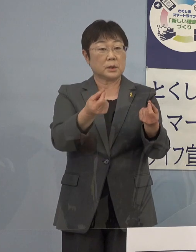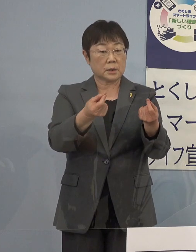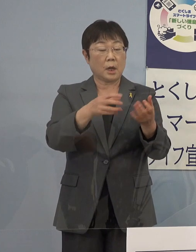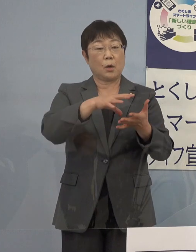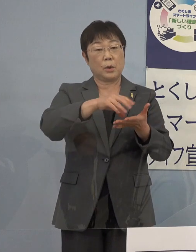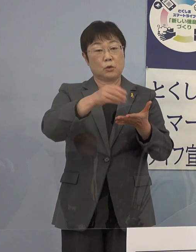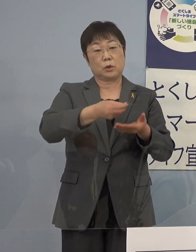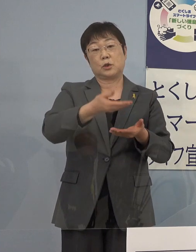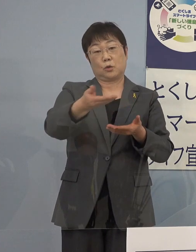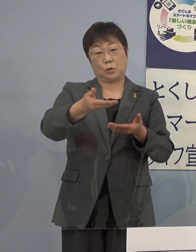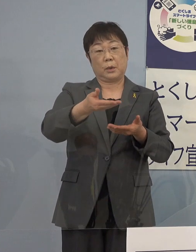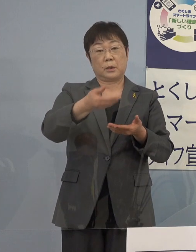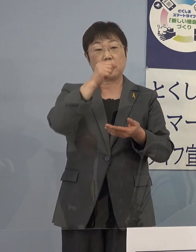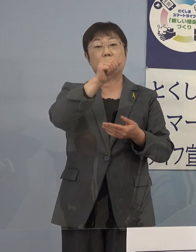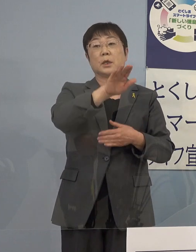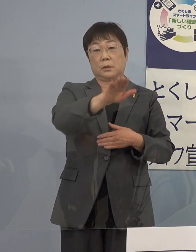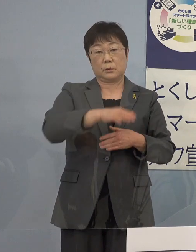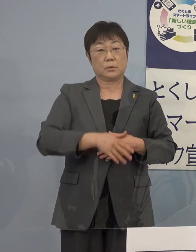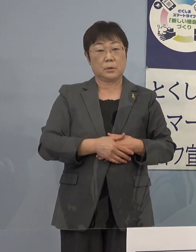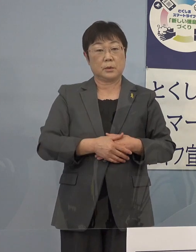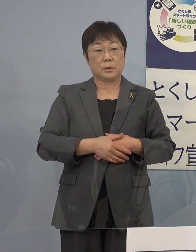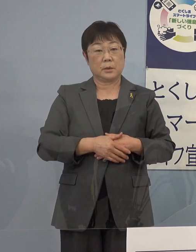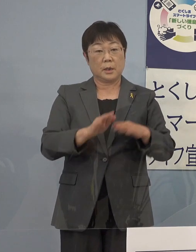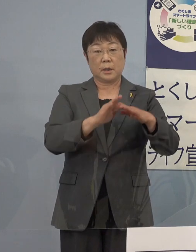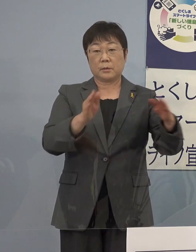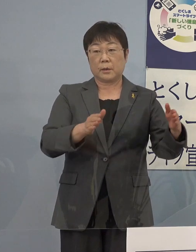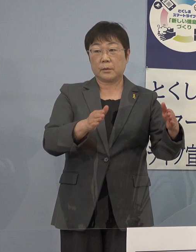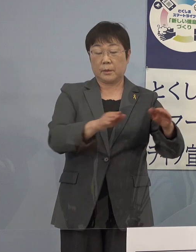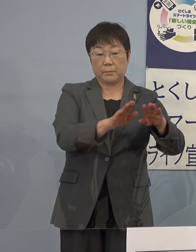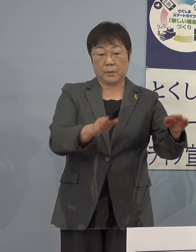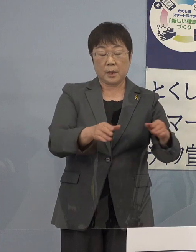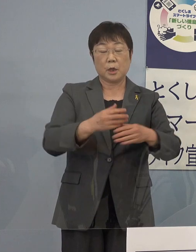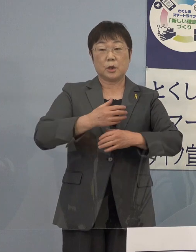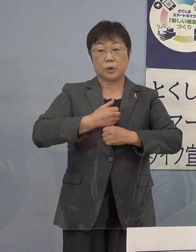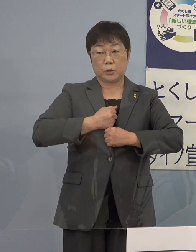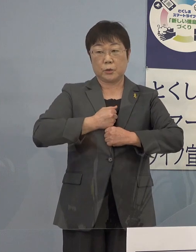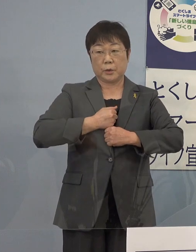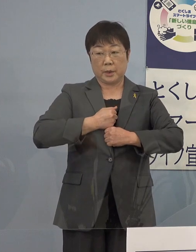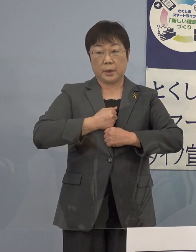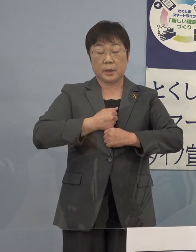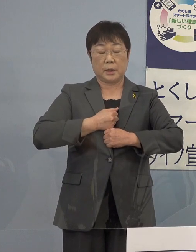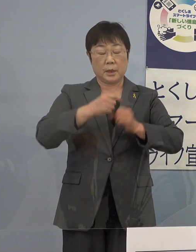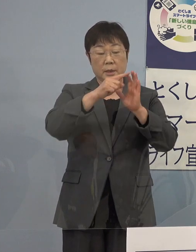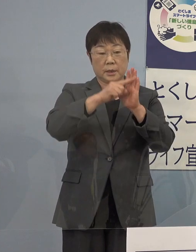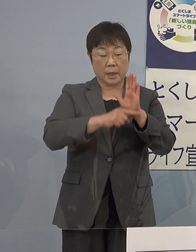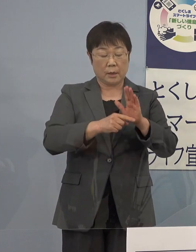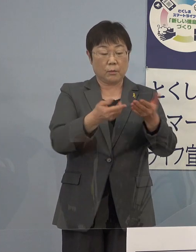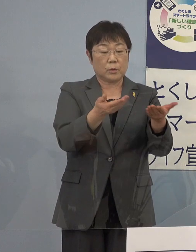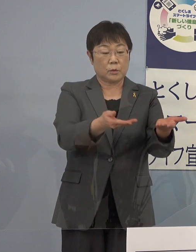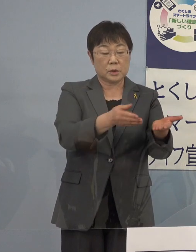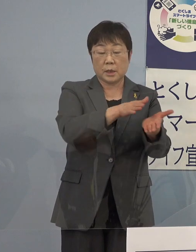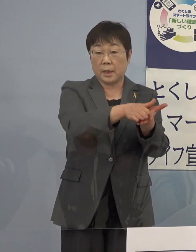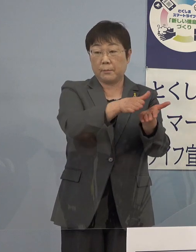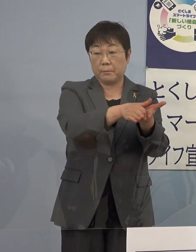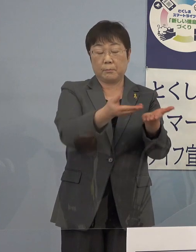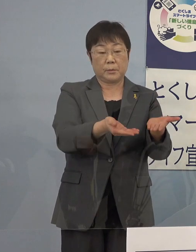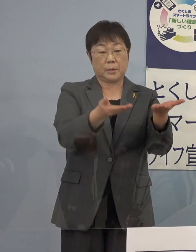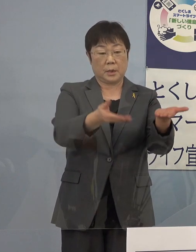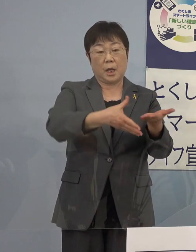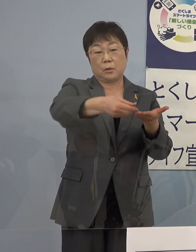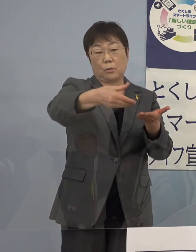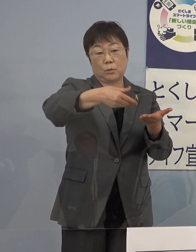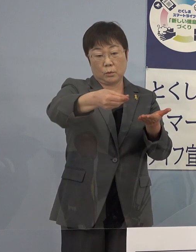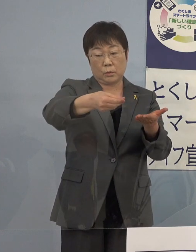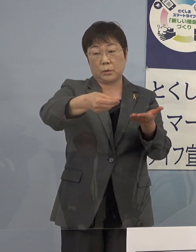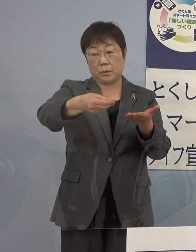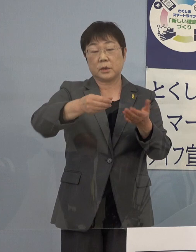ティッシュですね、はい、ウェットティッシュのところに上、今言った注意する点を載せ、印刷してあります。 それを置いてあ